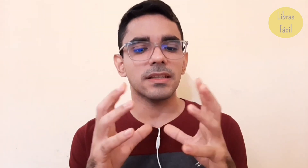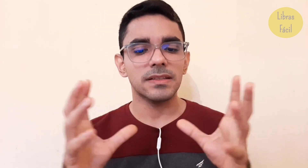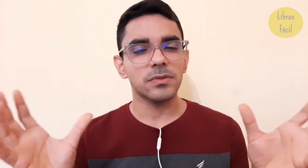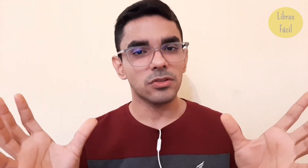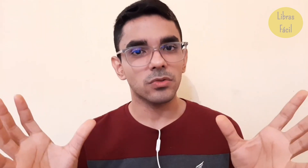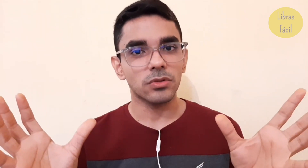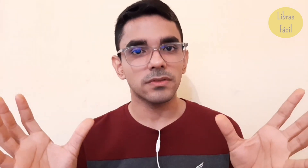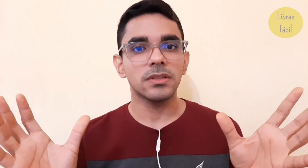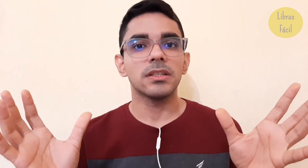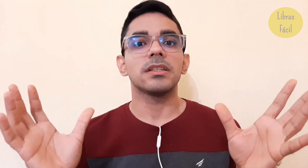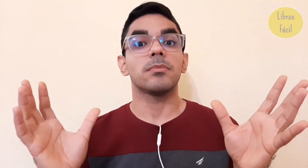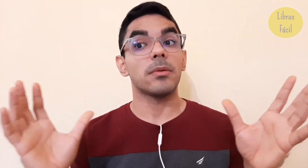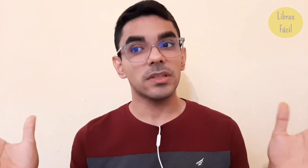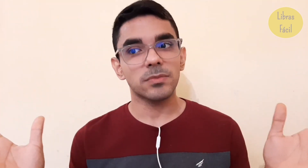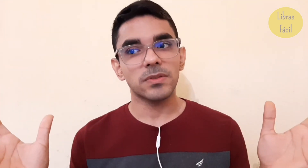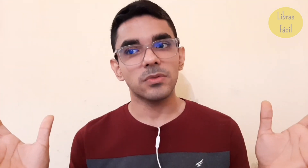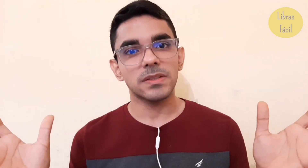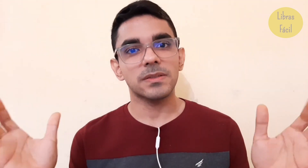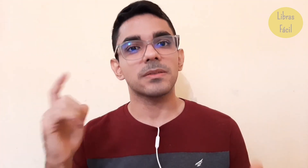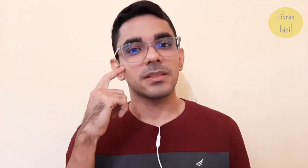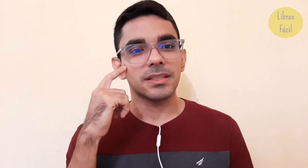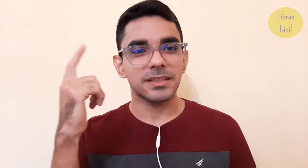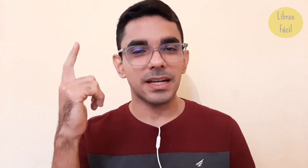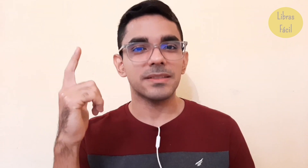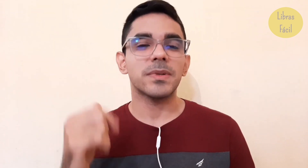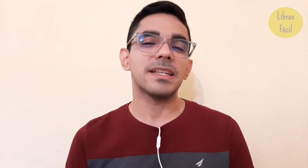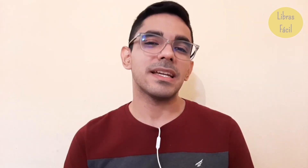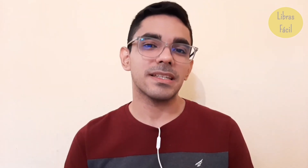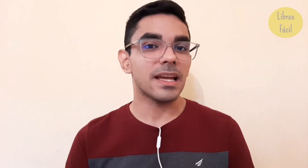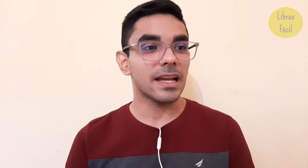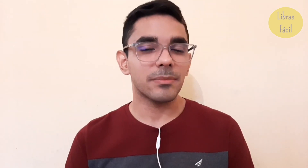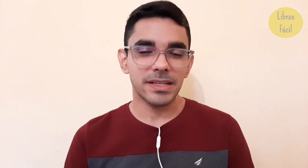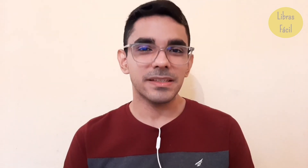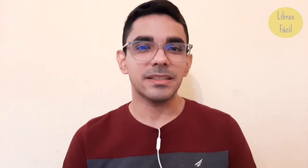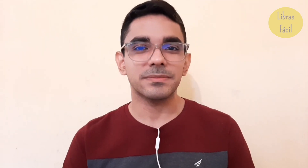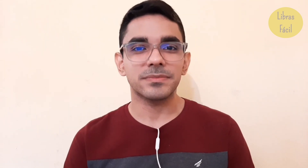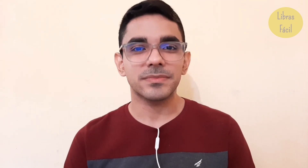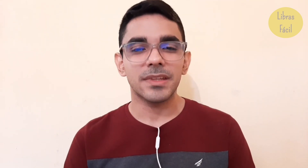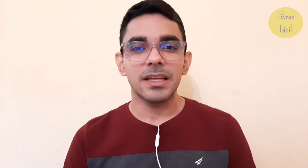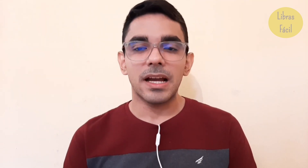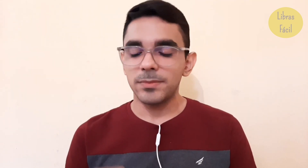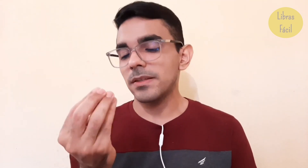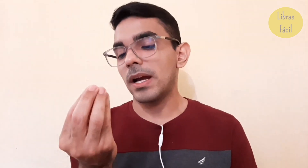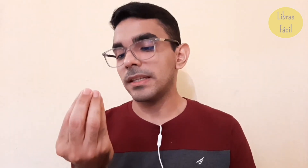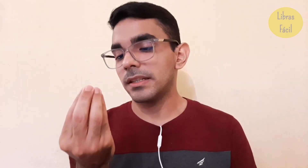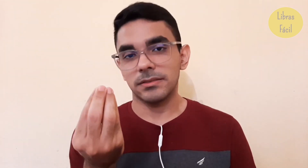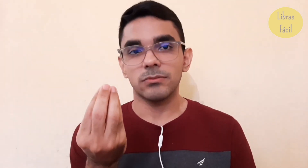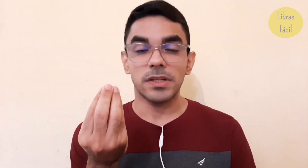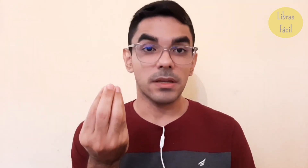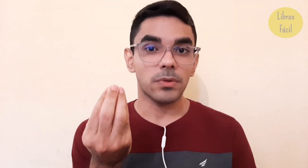um sentido novo que para muitas pessoas traz uma ideia que é parecida. A expressão ainda, por exemplo,